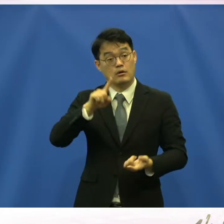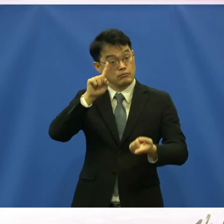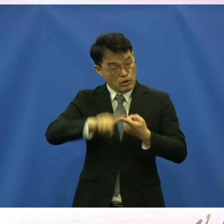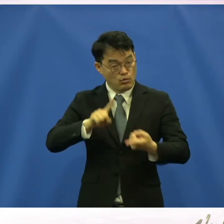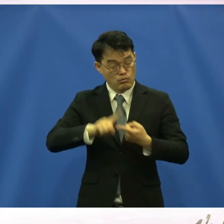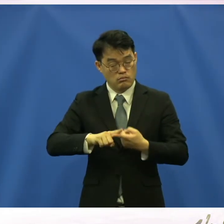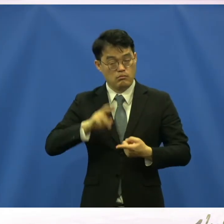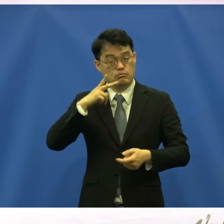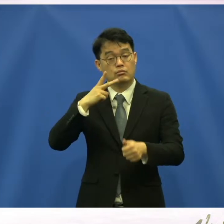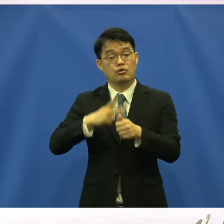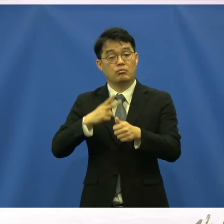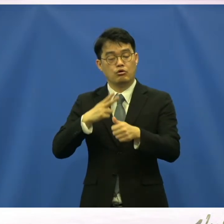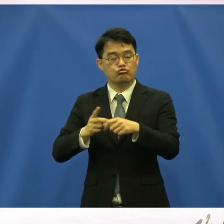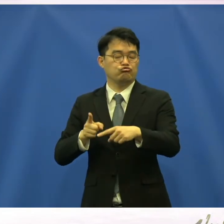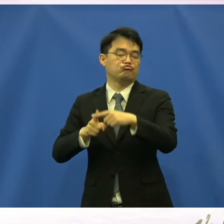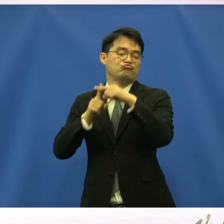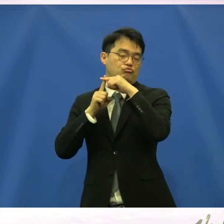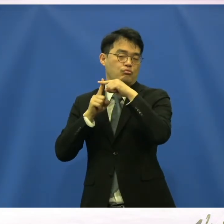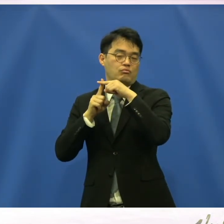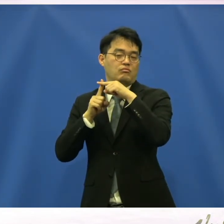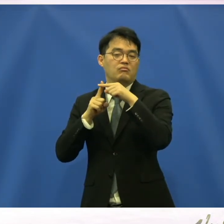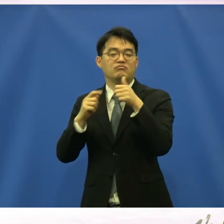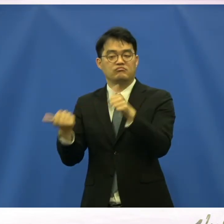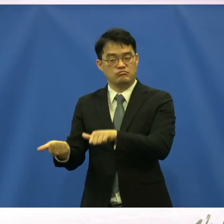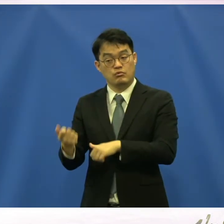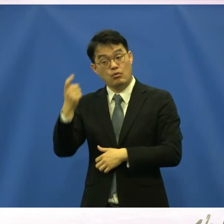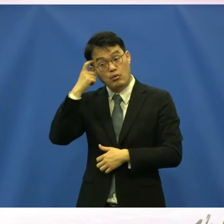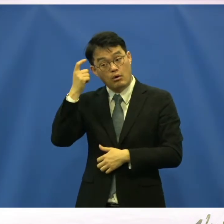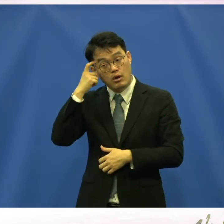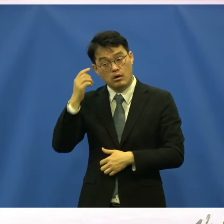왜요? 자기 목숨보다 더 귀중한 것을 발견했으니까.